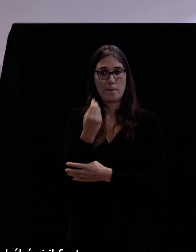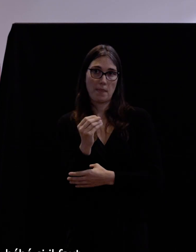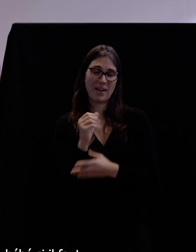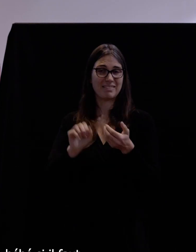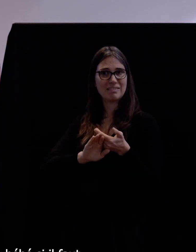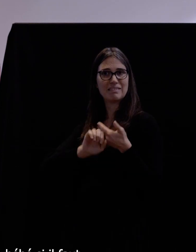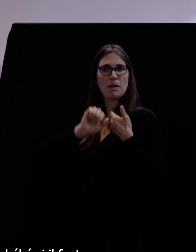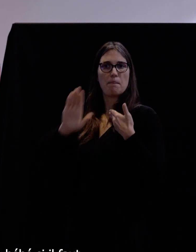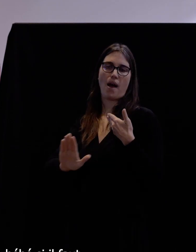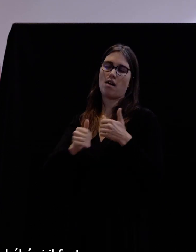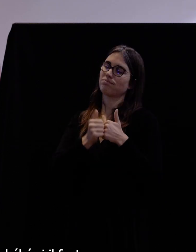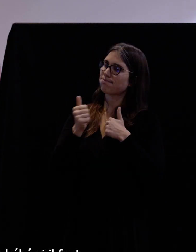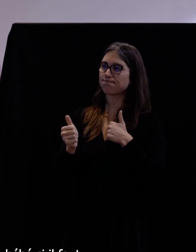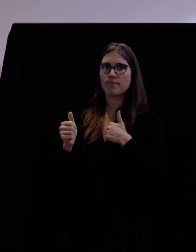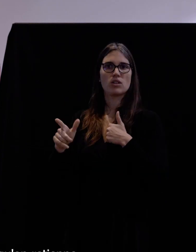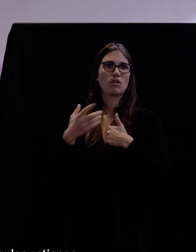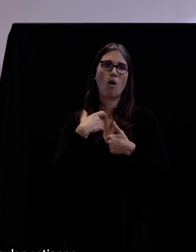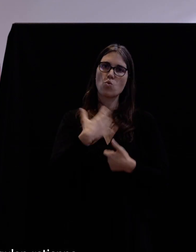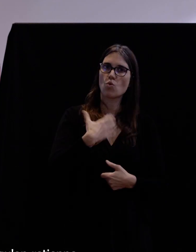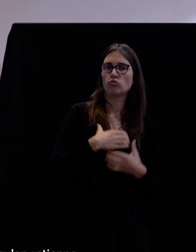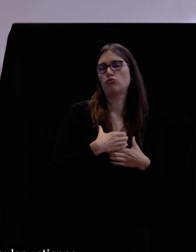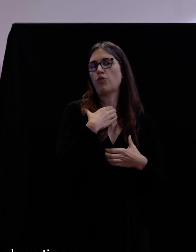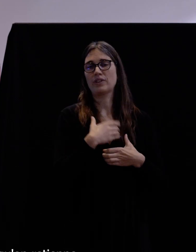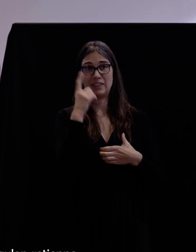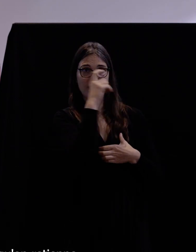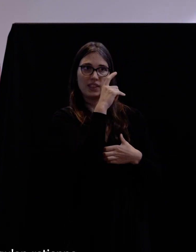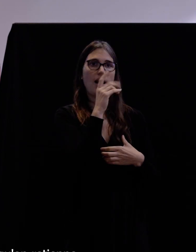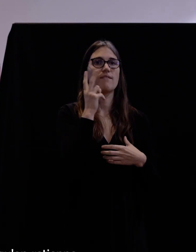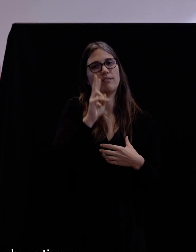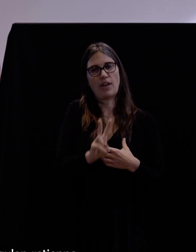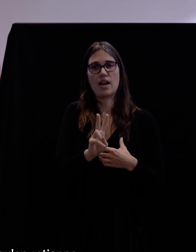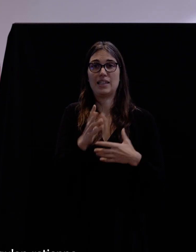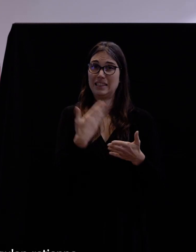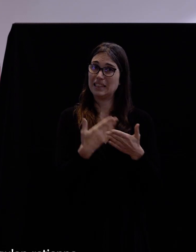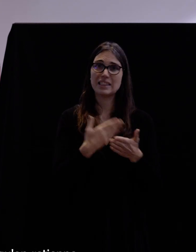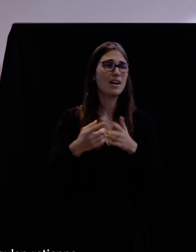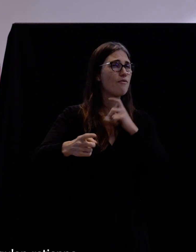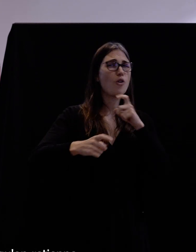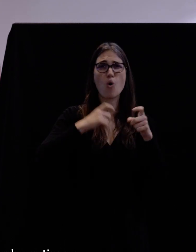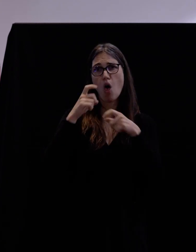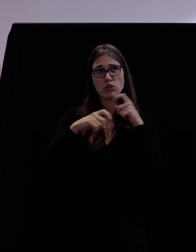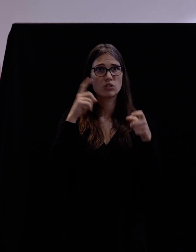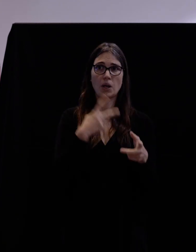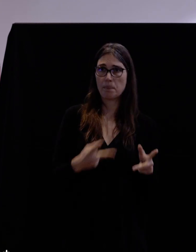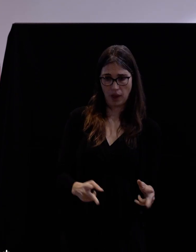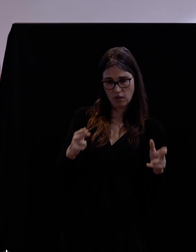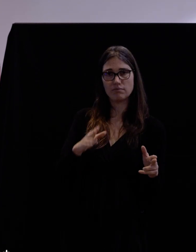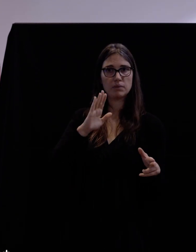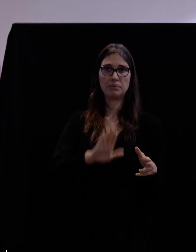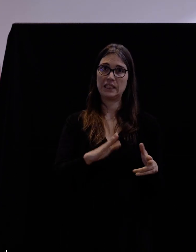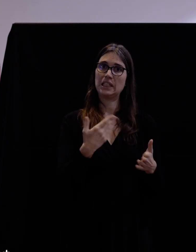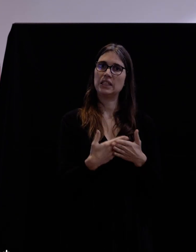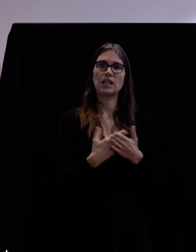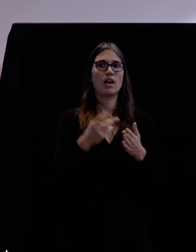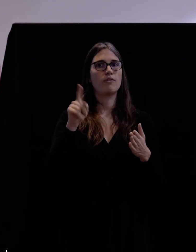Donc, je crois que de notre part à nous, il faut absolument qu'on retienne la violence extrême de cette période qu'il faut qu'on